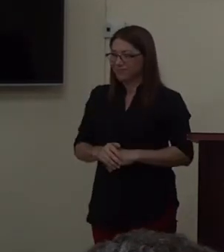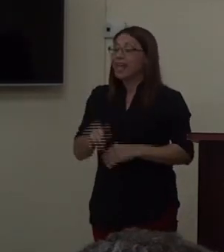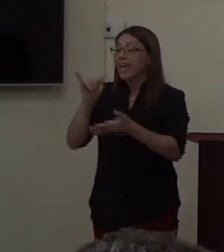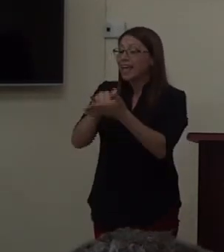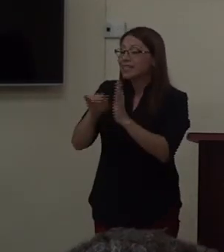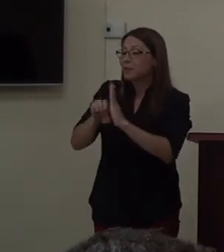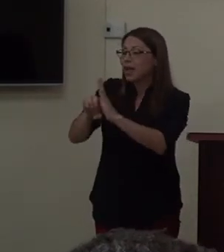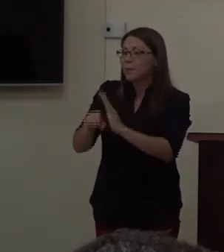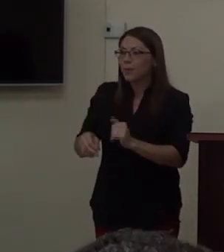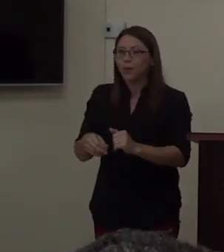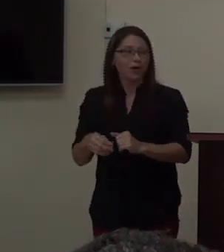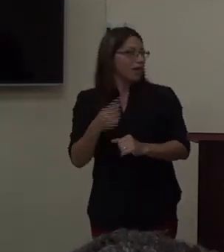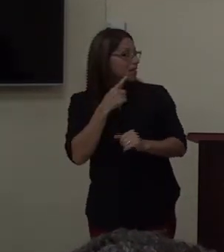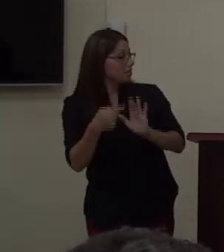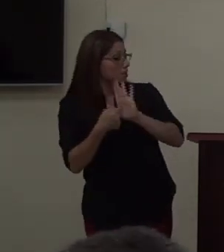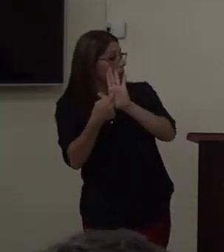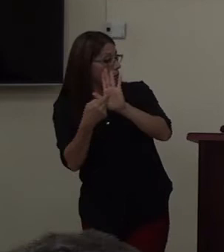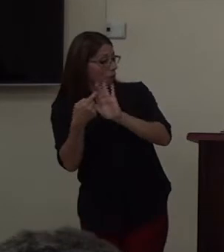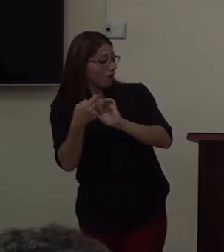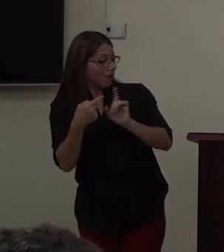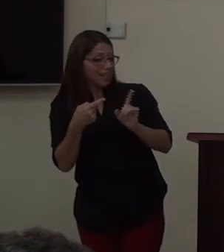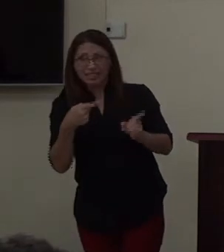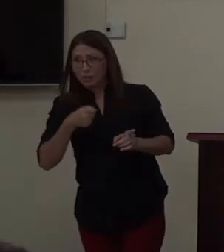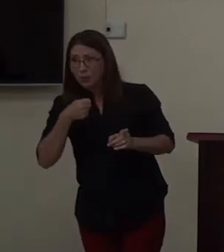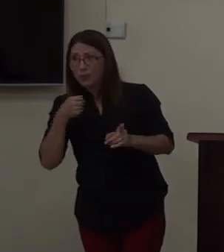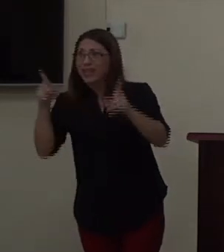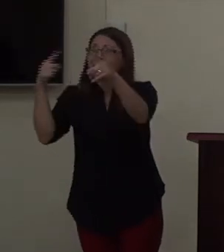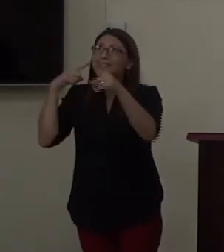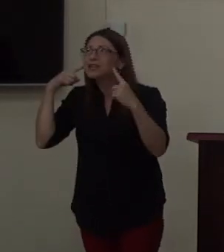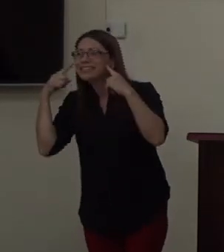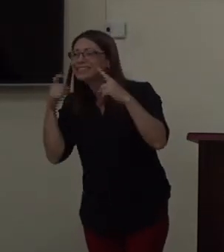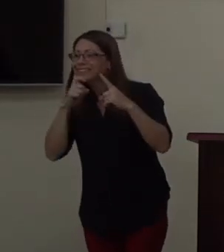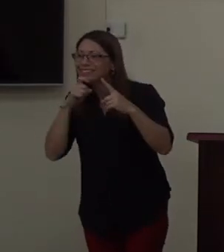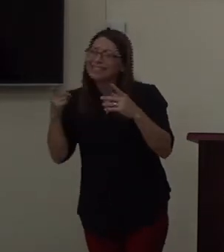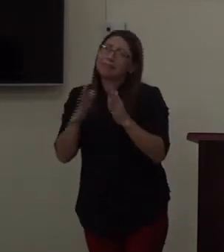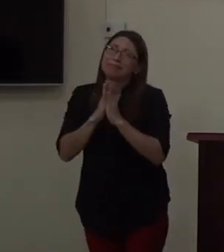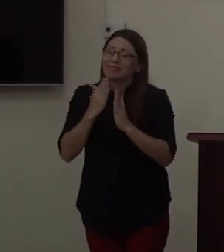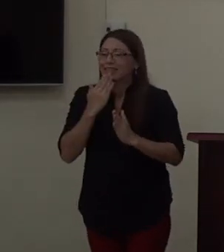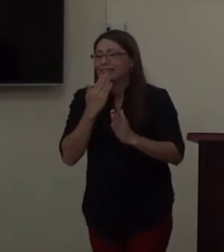ejemplo, como estos. Y yo lo odio. Pero nosotros se lo